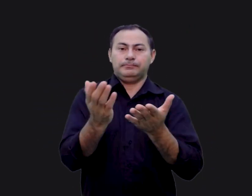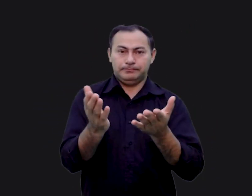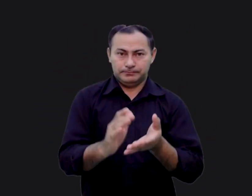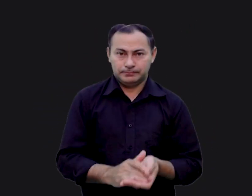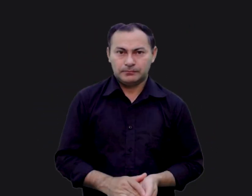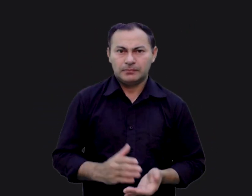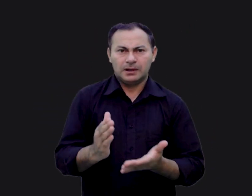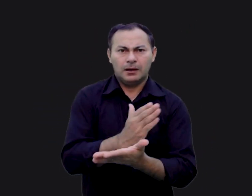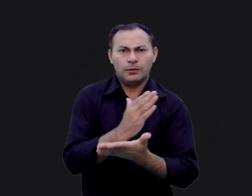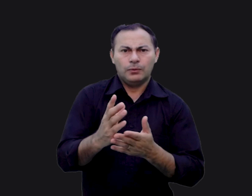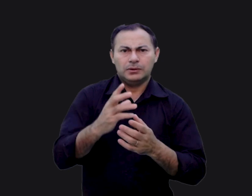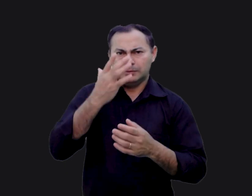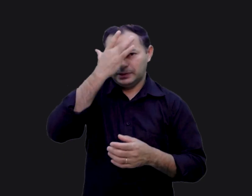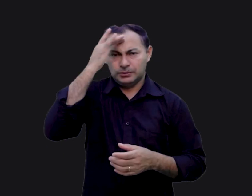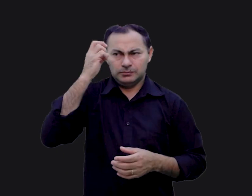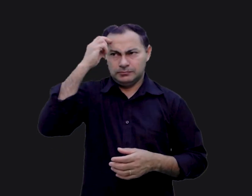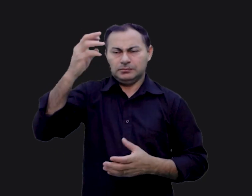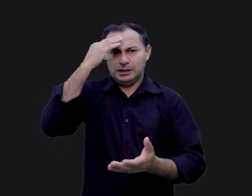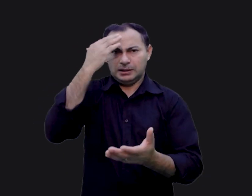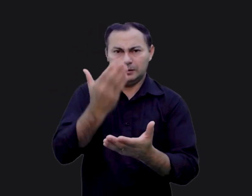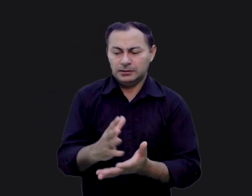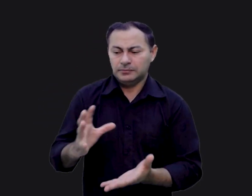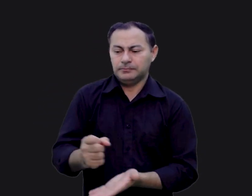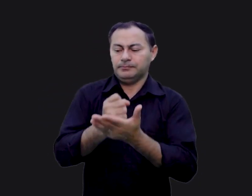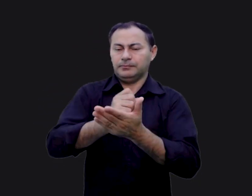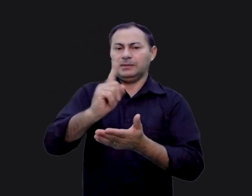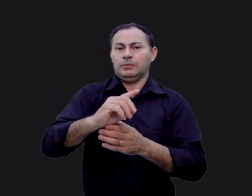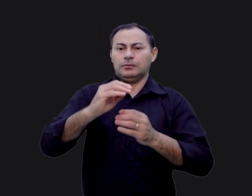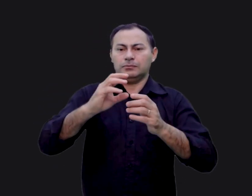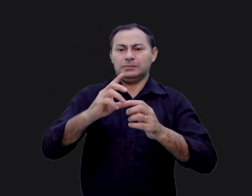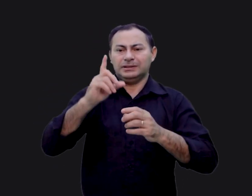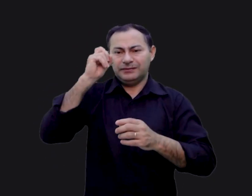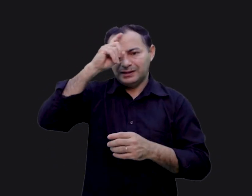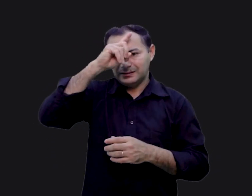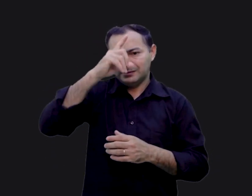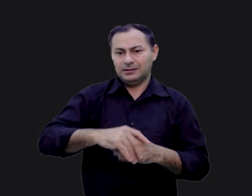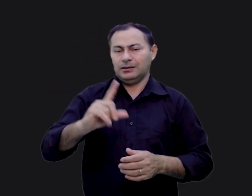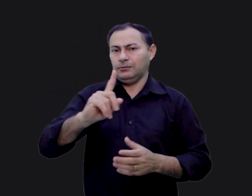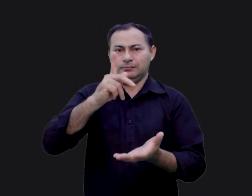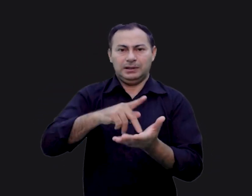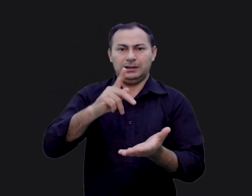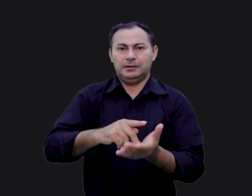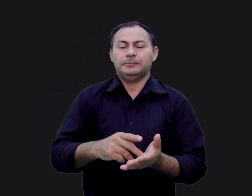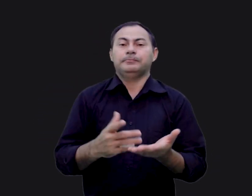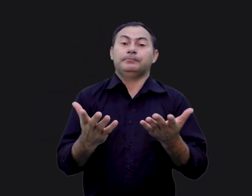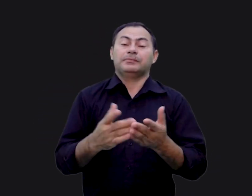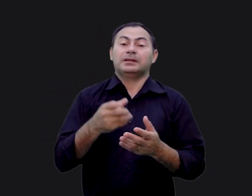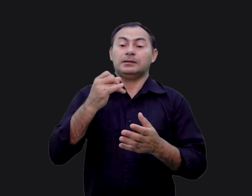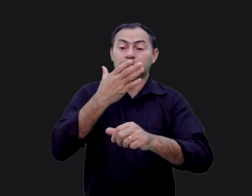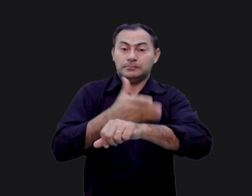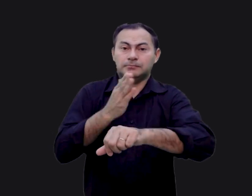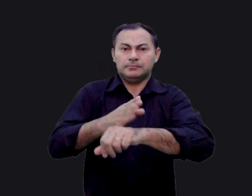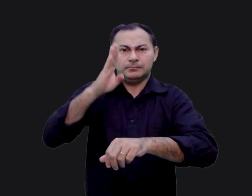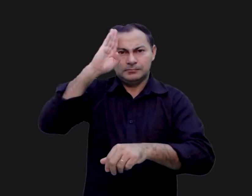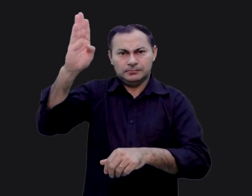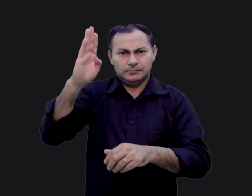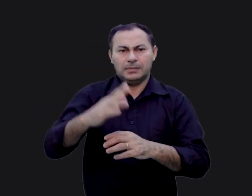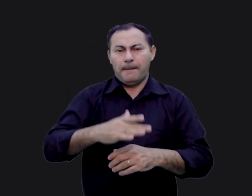salvação. Alguns intelectuais acreditam que se a salvação não for complicada, não é verdadeira. Isso se aplica principalmente